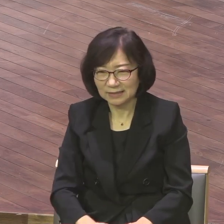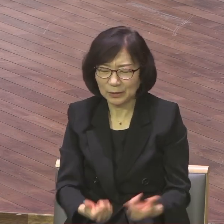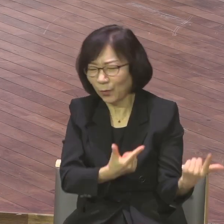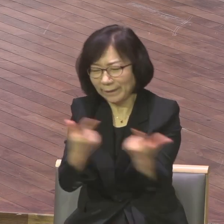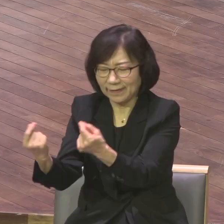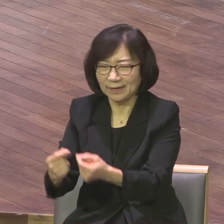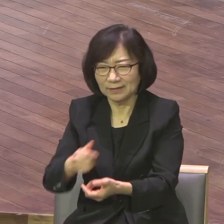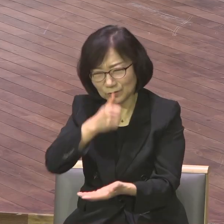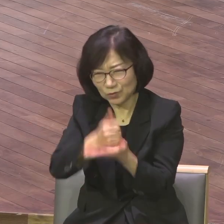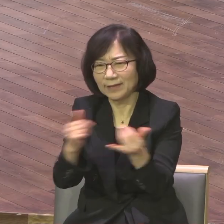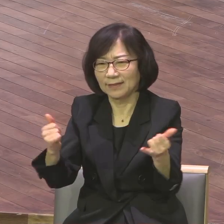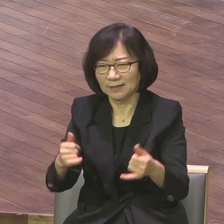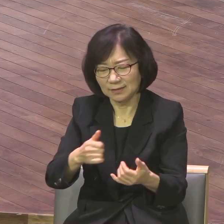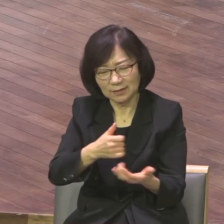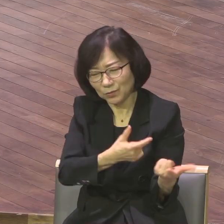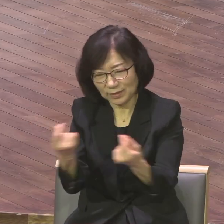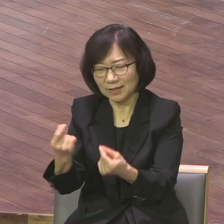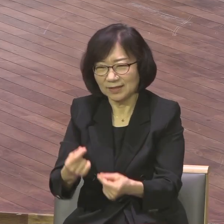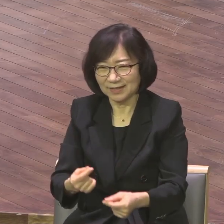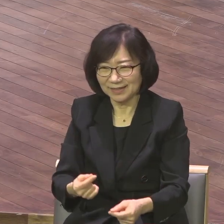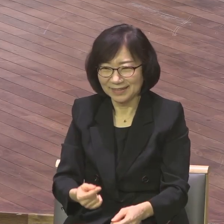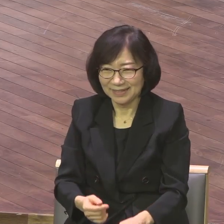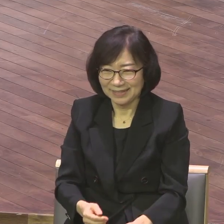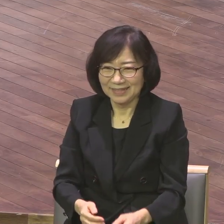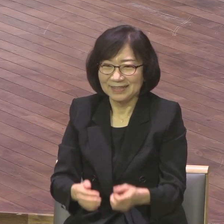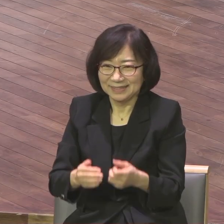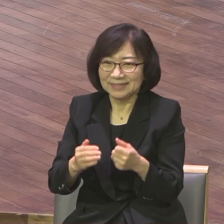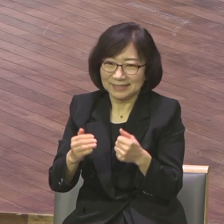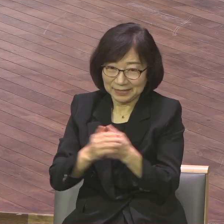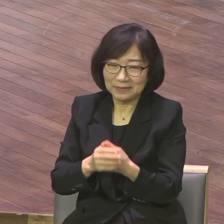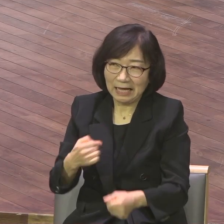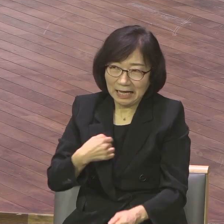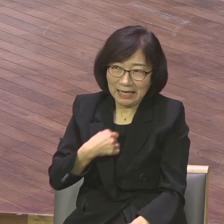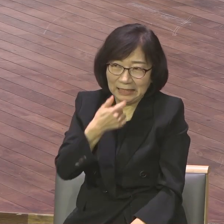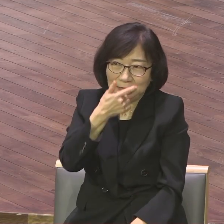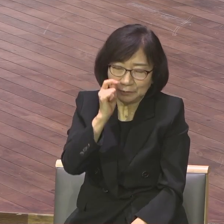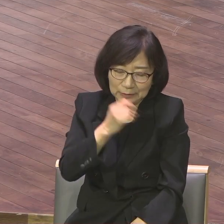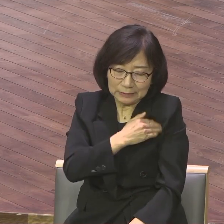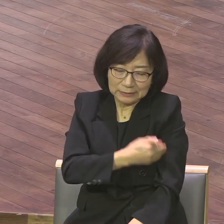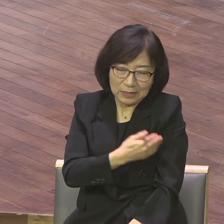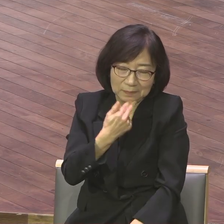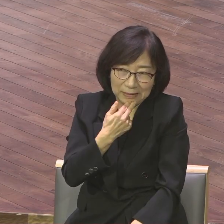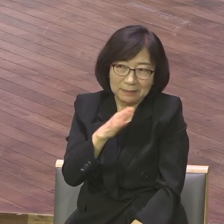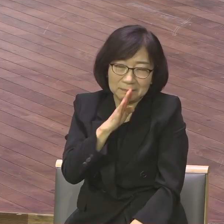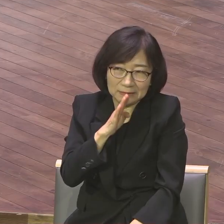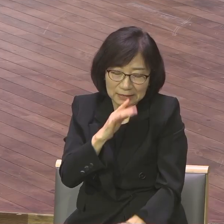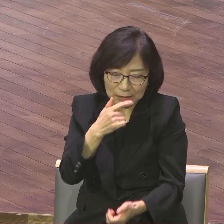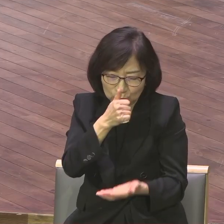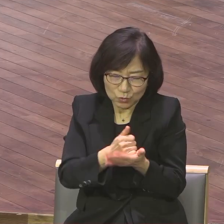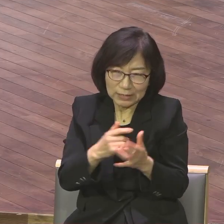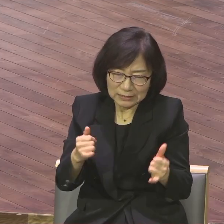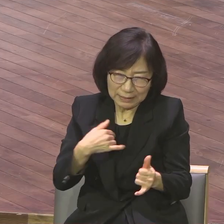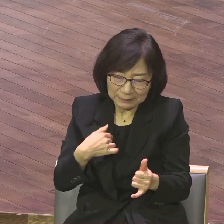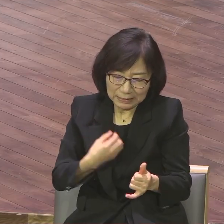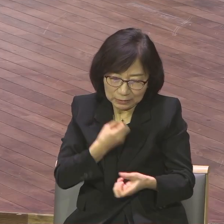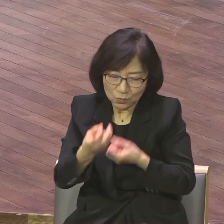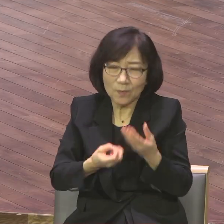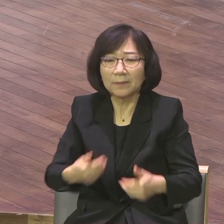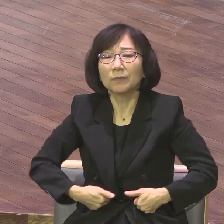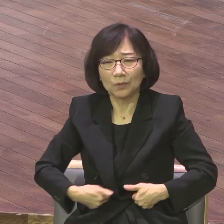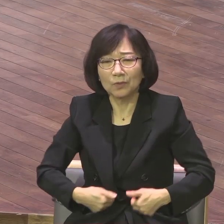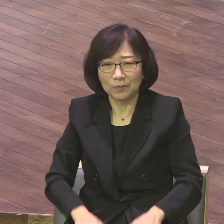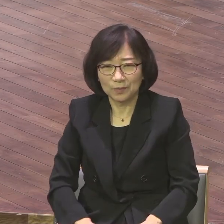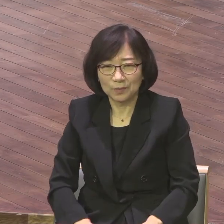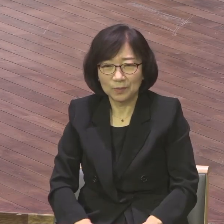그렇기 때문에 전적 무능 상태라는 것을 인정해야 됩니다. 나는 전적으로 타락한 인간이다. 정말